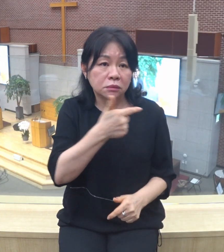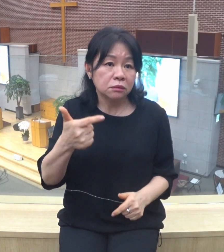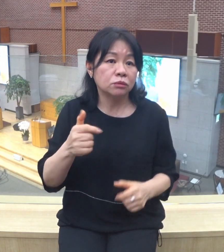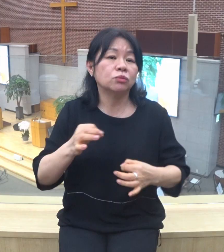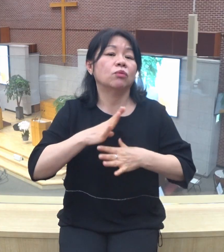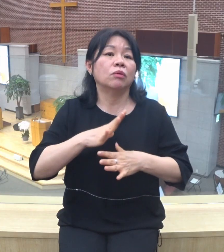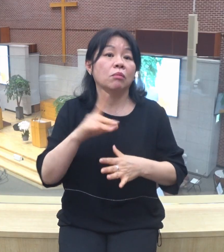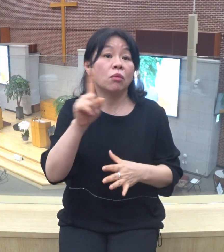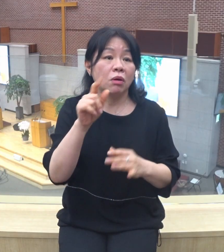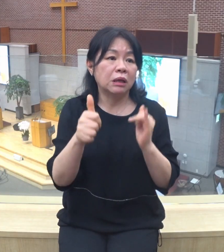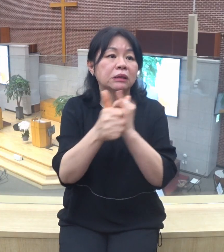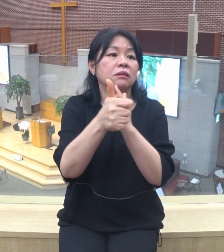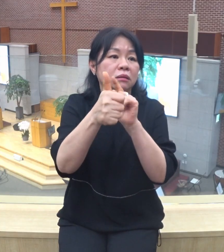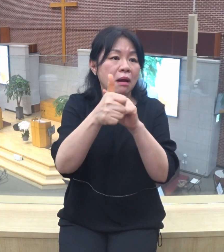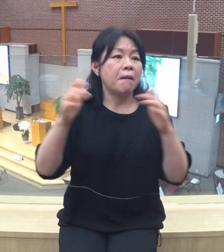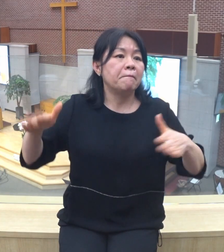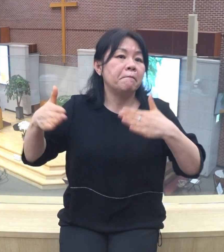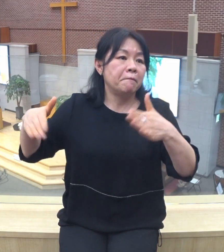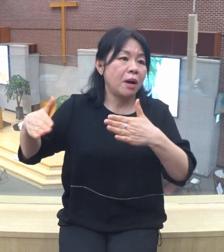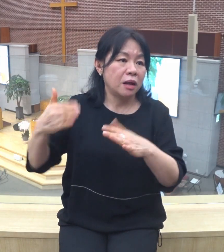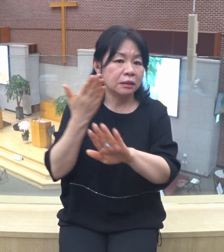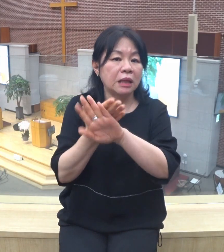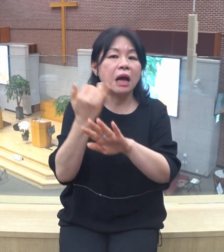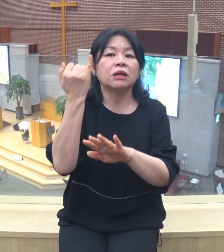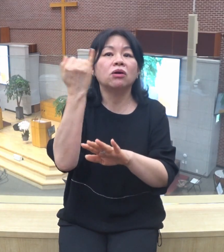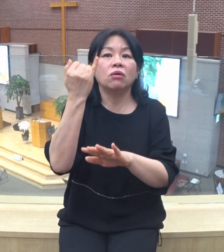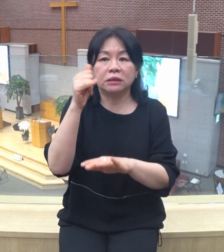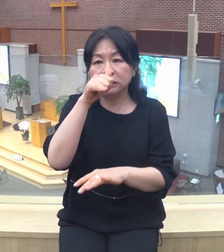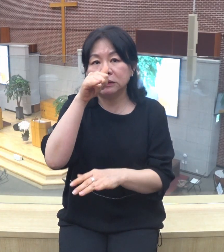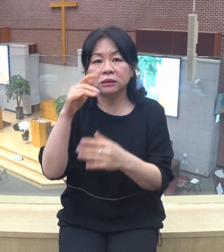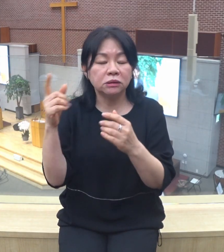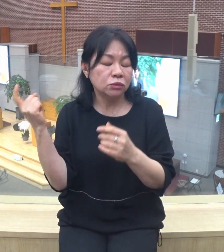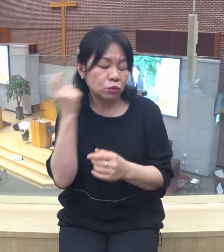남편이 다른 여자를 만나고 있다는 사실이었습니다.